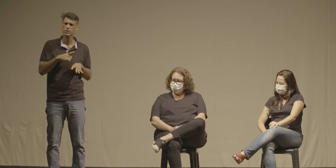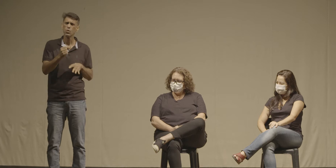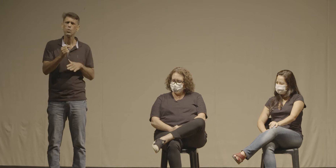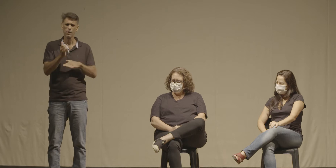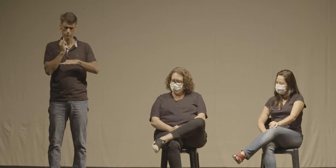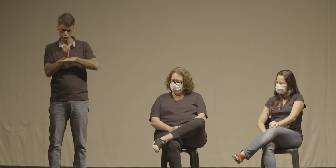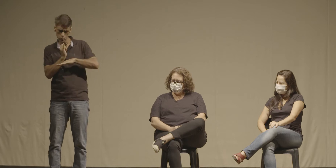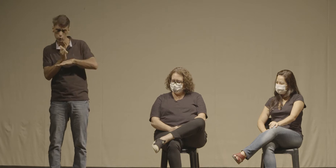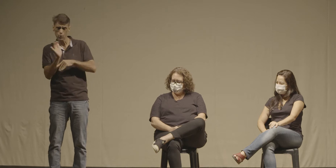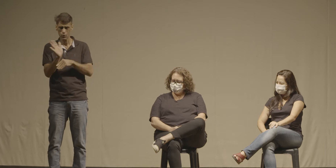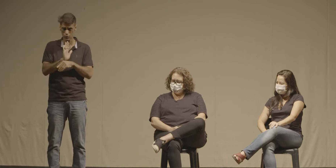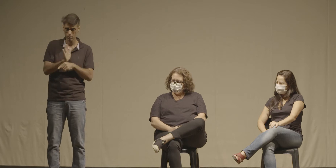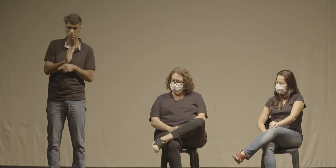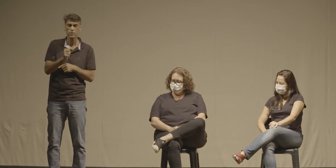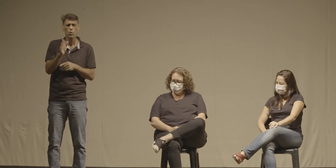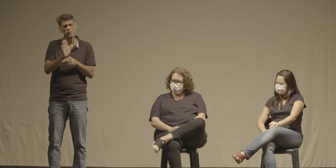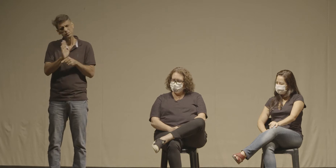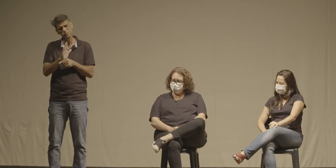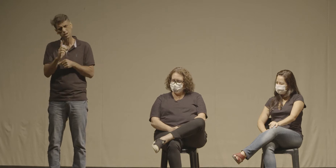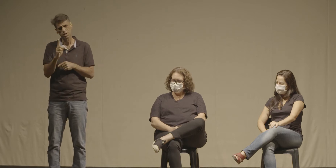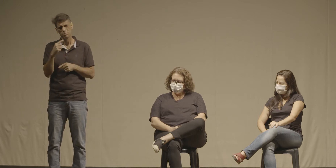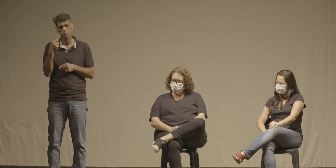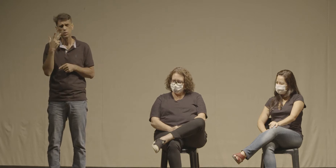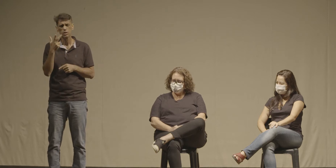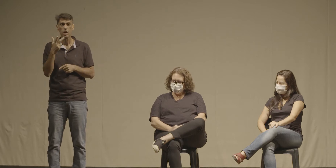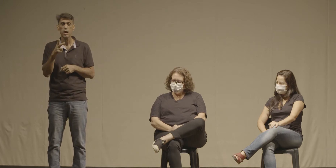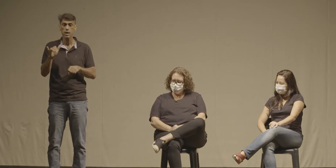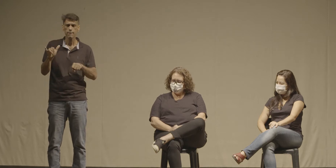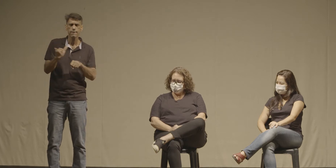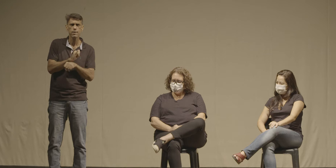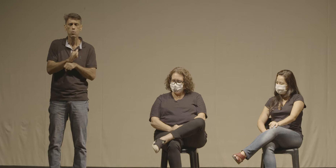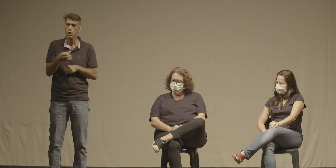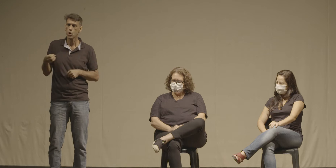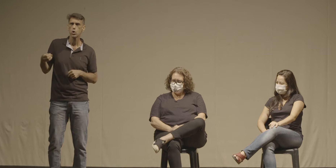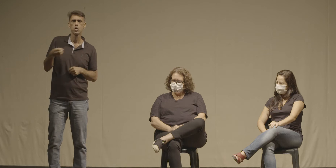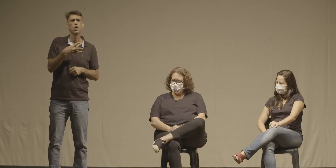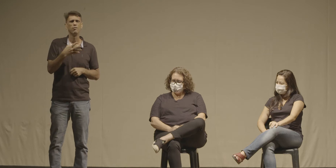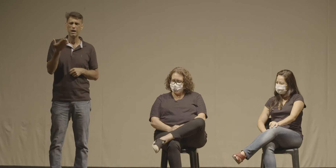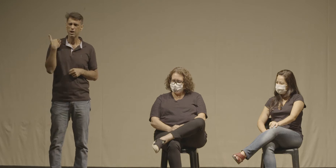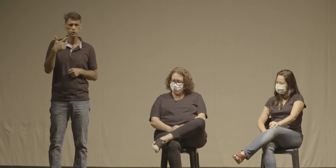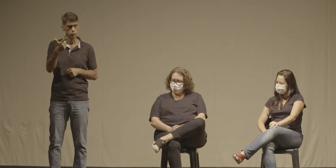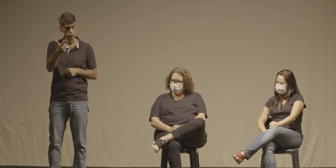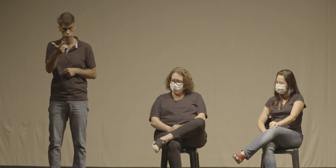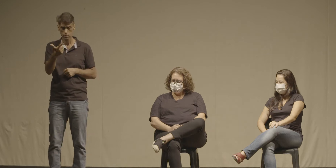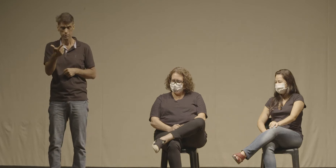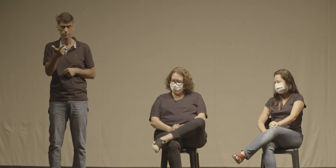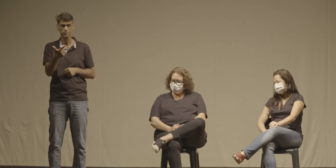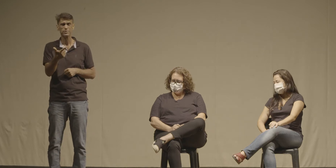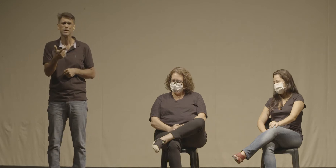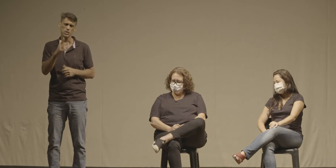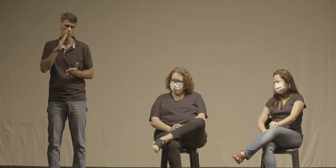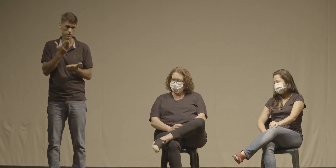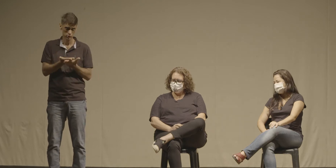documentário, cinema de uma forma geral, é uma forma inovadora? Você acha que vocês estão fazendo uma coisa nova? Porque acredito